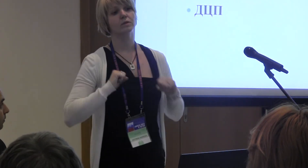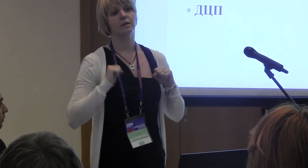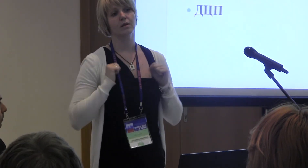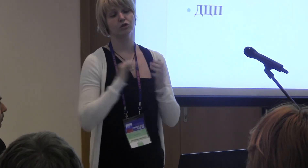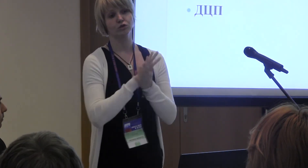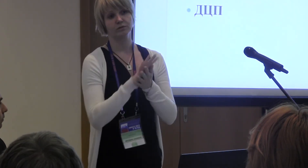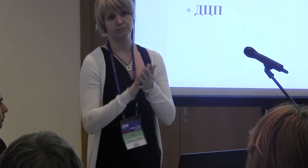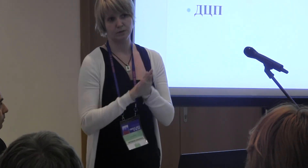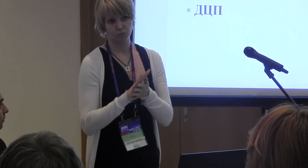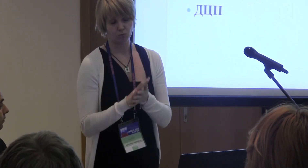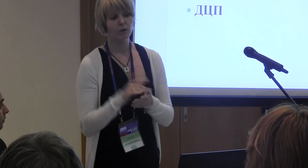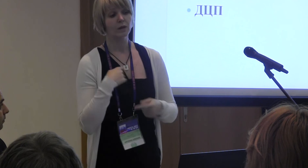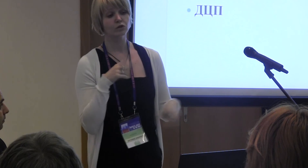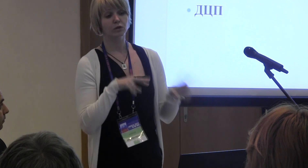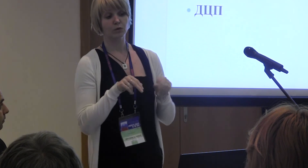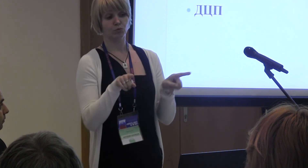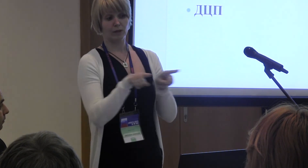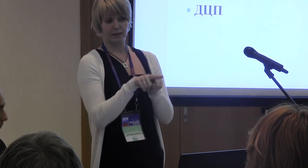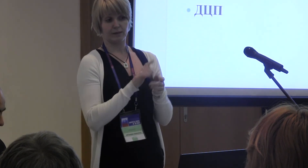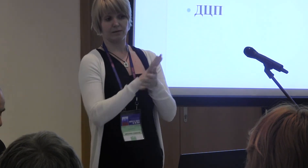Я работаю по авторской программе.